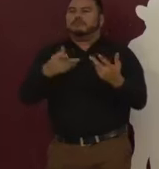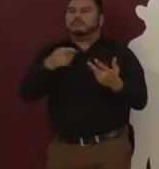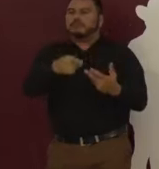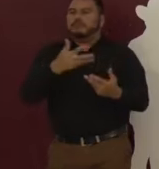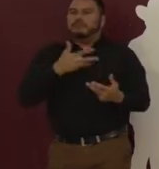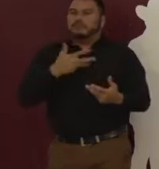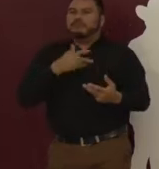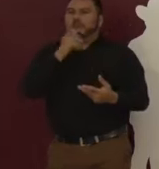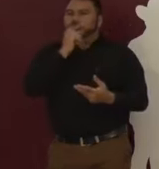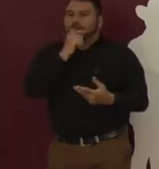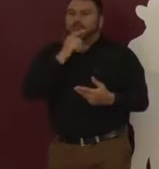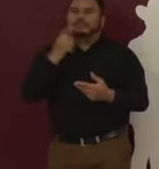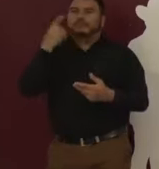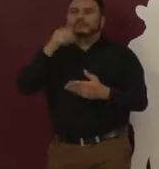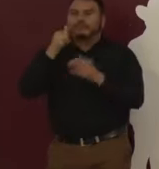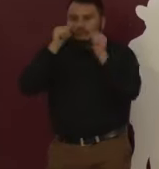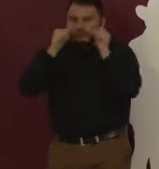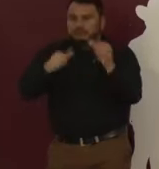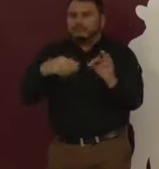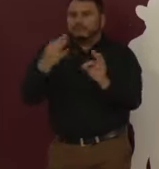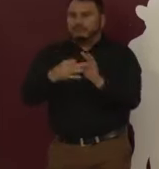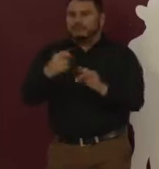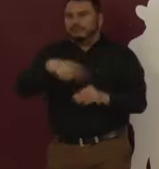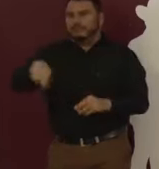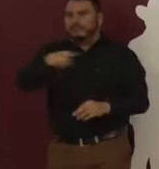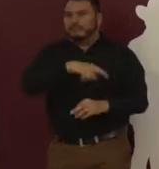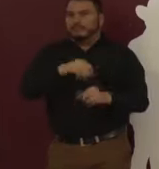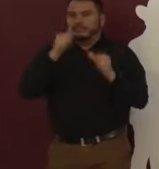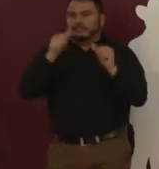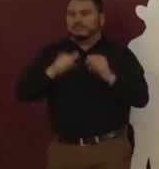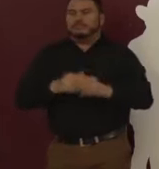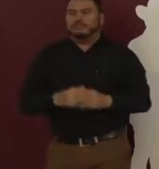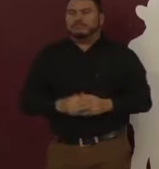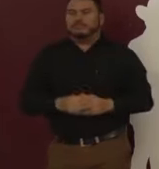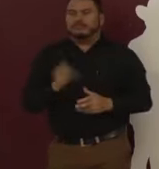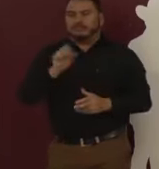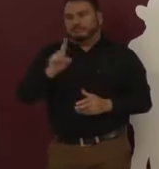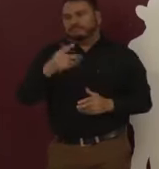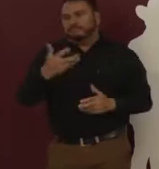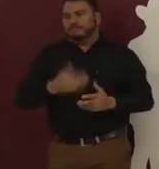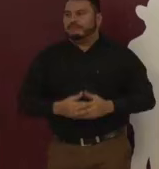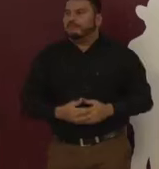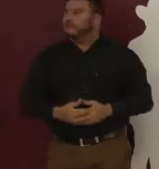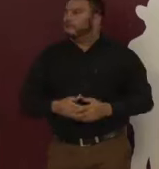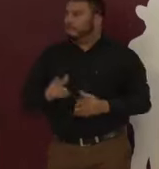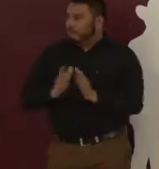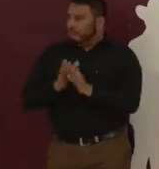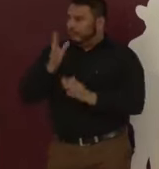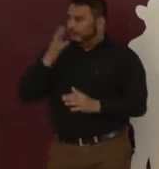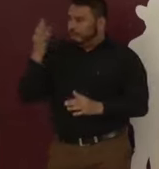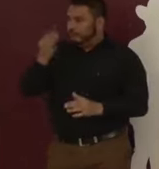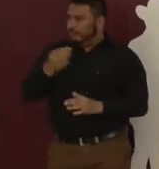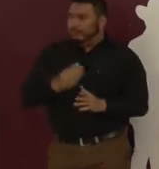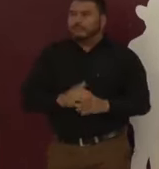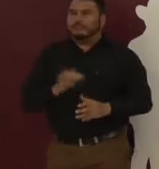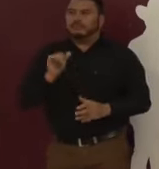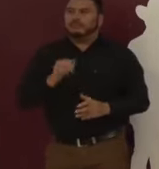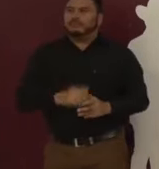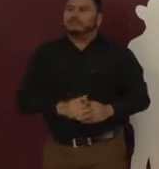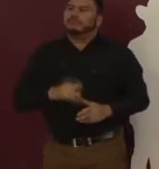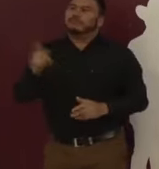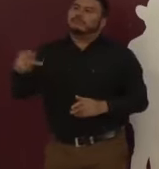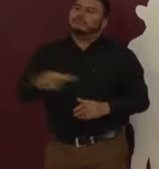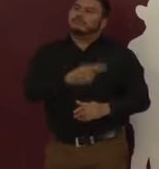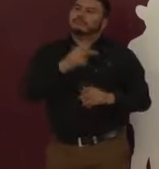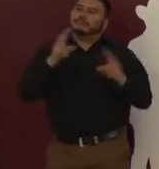tener disponible para atender estos operativos de fin de semana. Te lo encargo, Larry, que le des la información. Señor alcalde, en